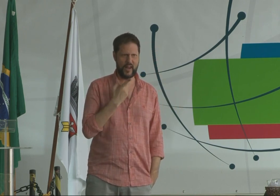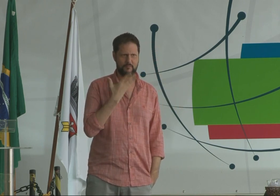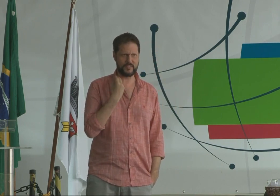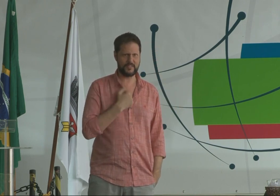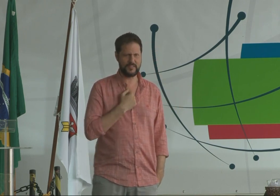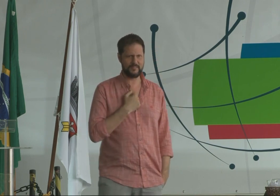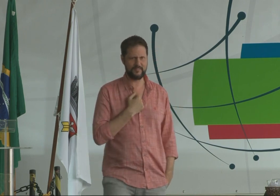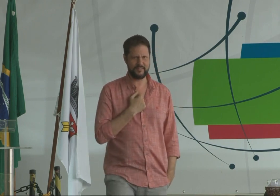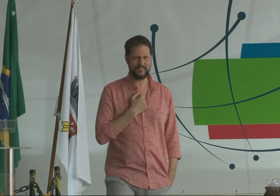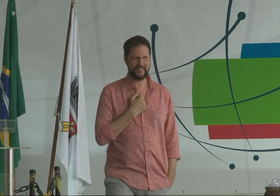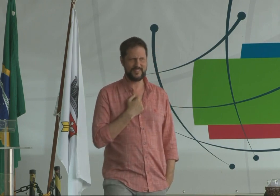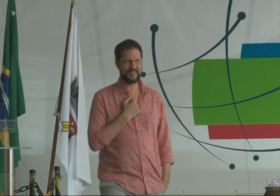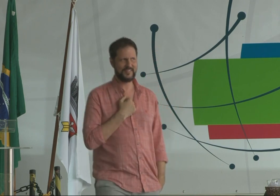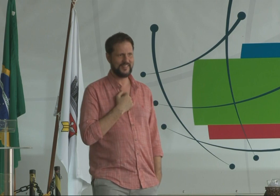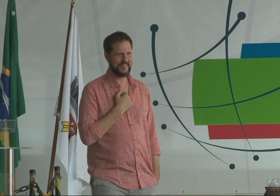O que que eu ia falar? Eu esqueci.